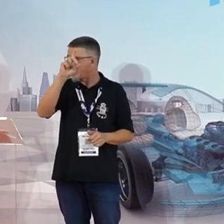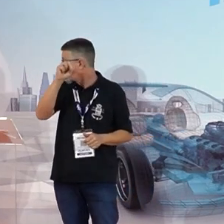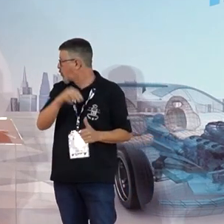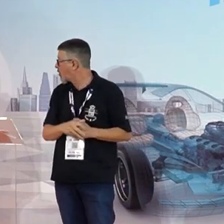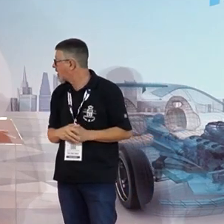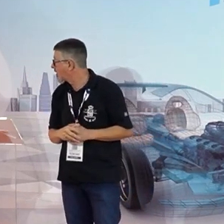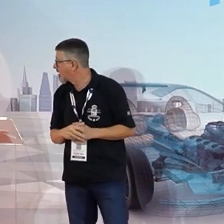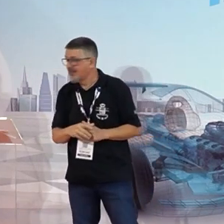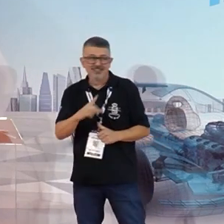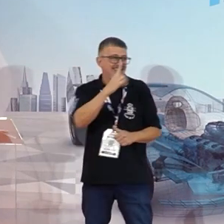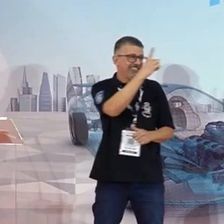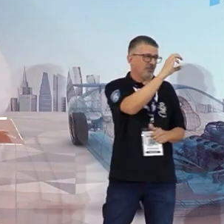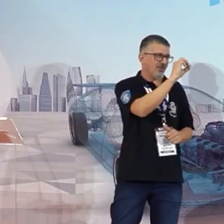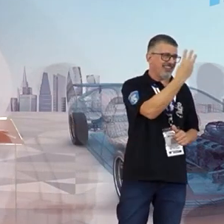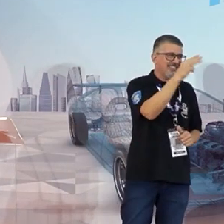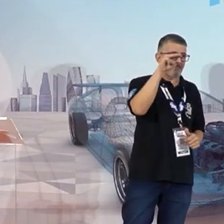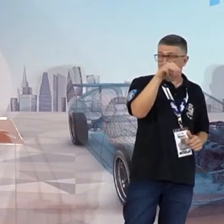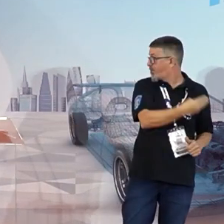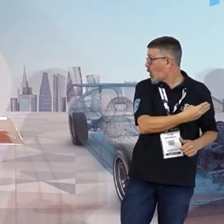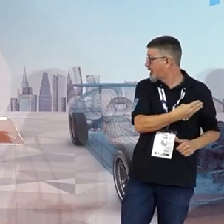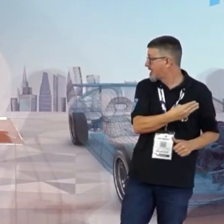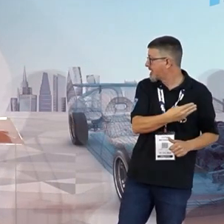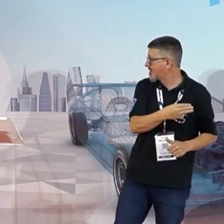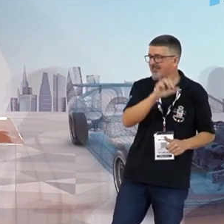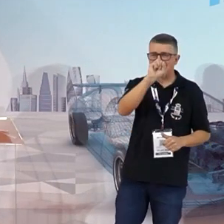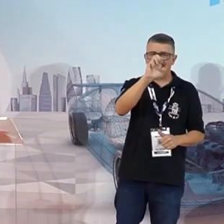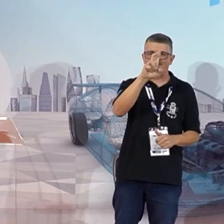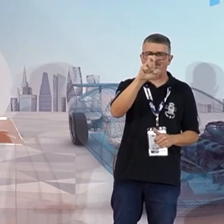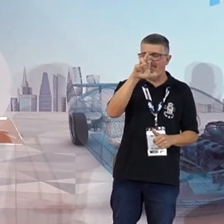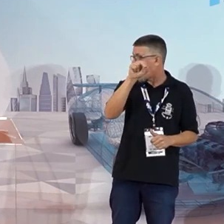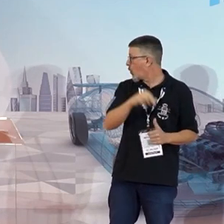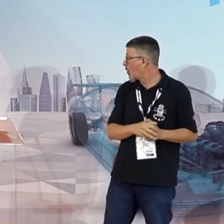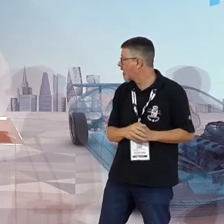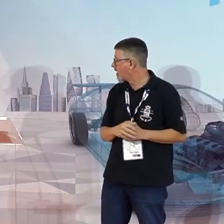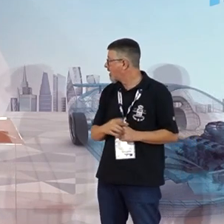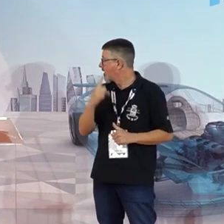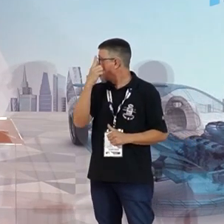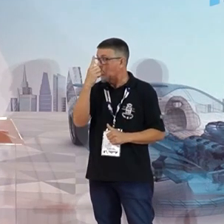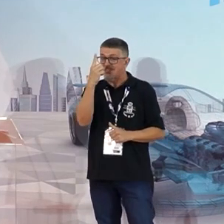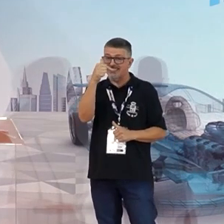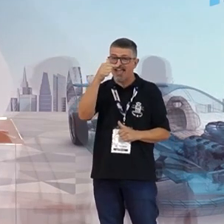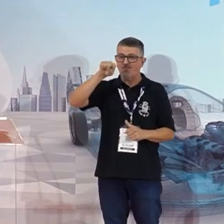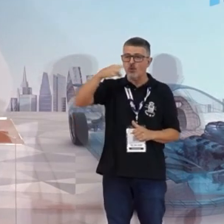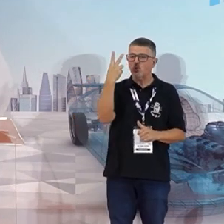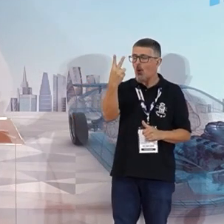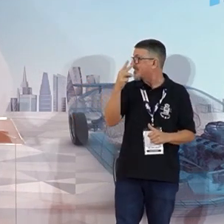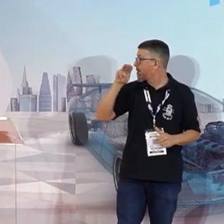de pessoas têm perda moderada e 103 milhões têm perda